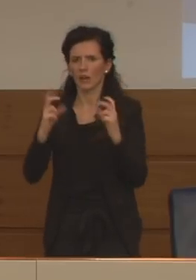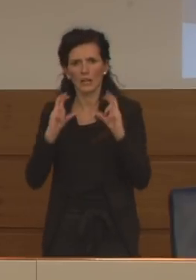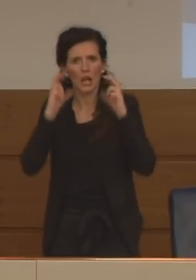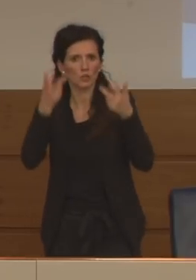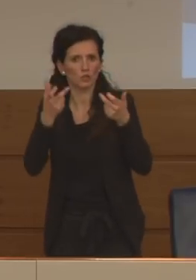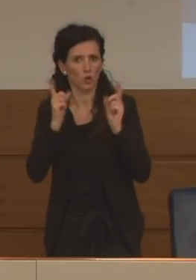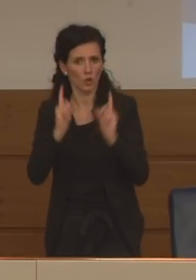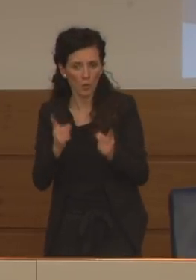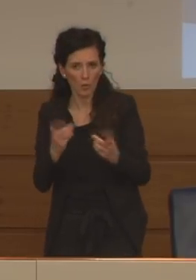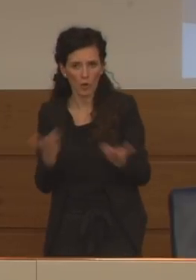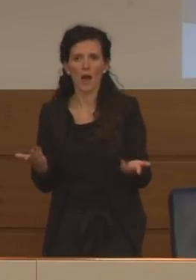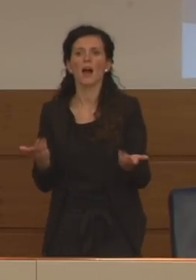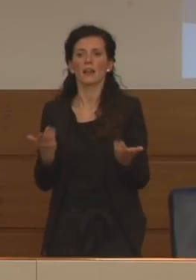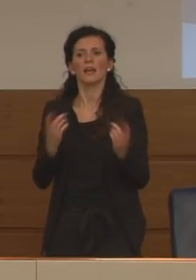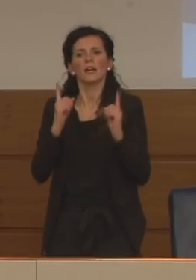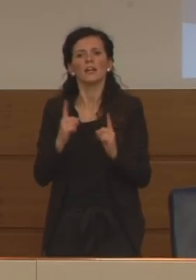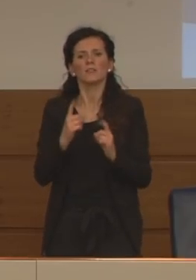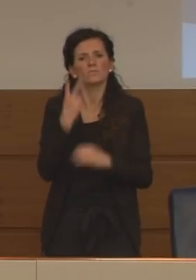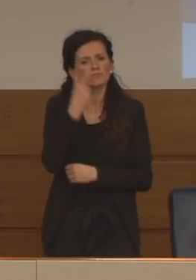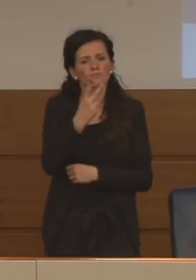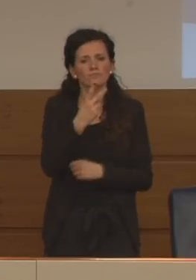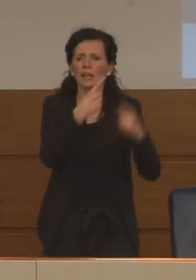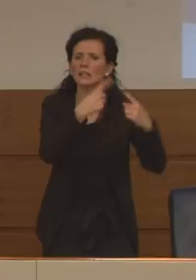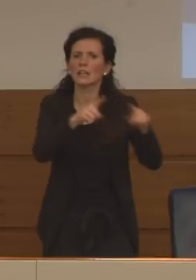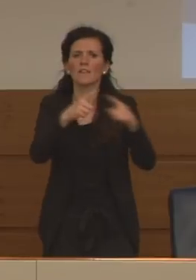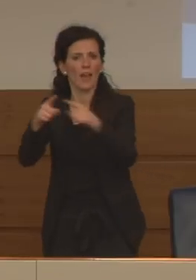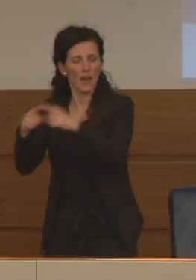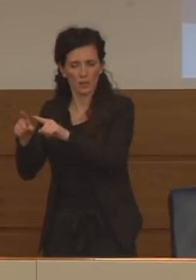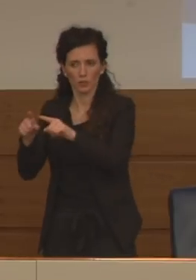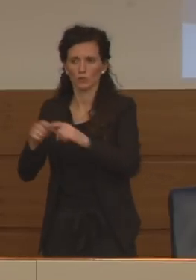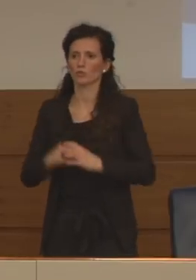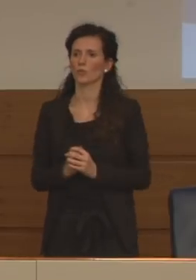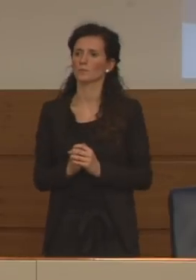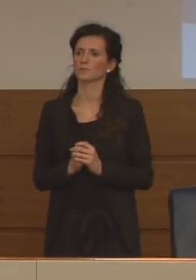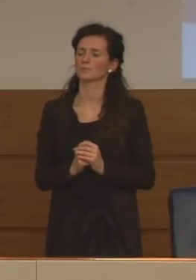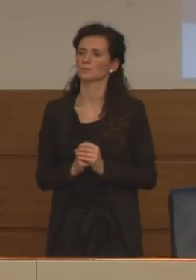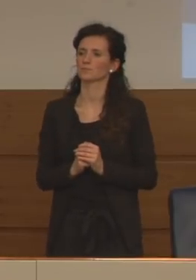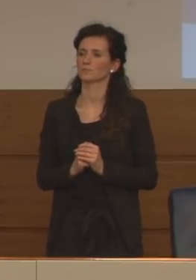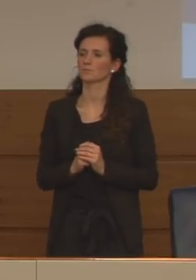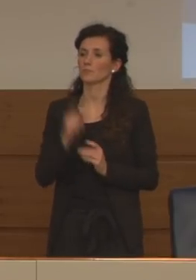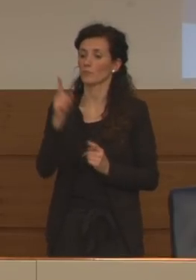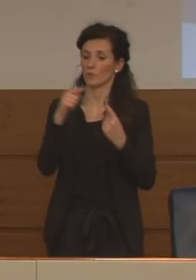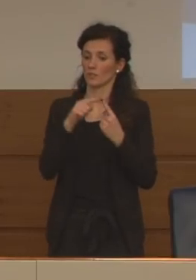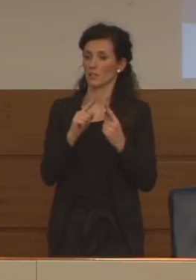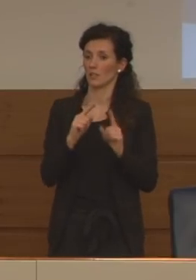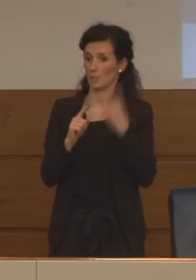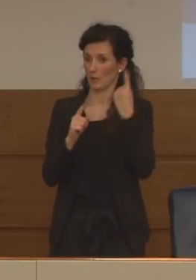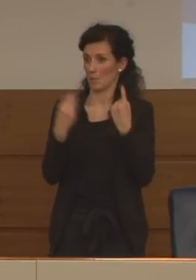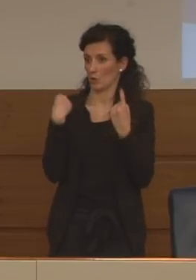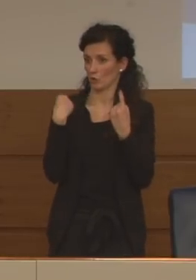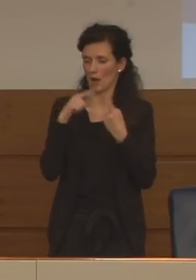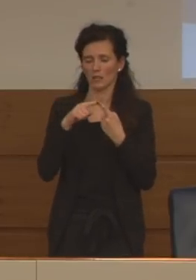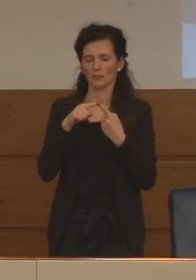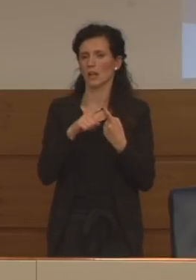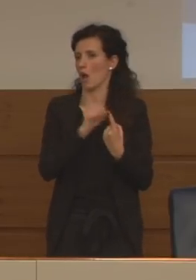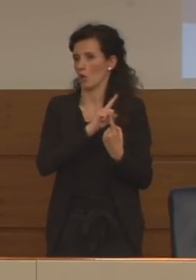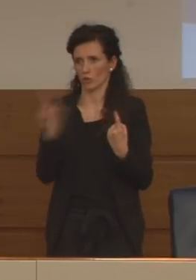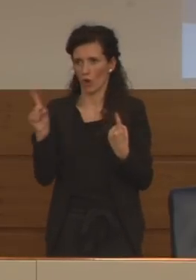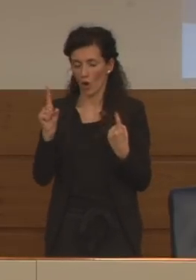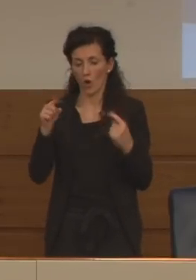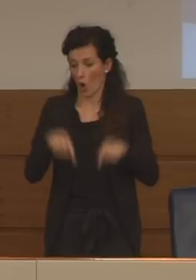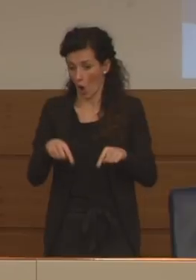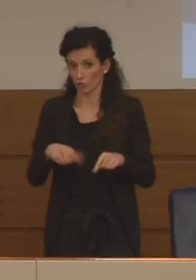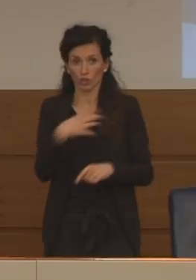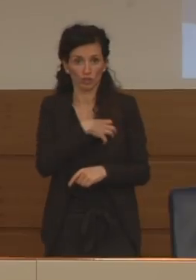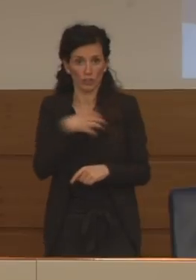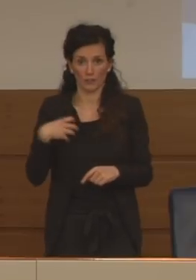sociali in maniera diversa quindi il la prima della risposta alla prima domanda è no ad oggi è scientificamente vuol dire